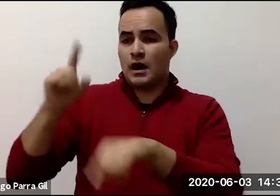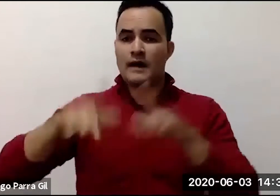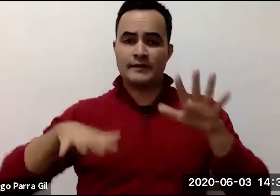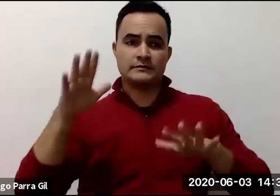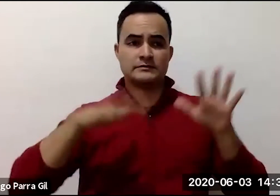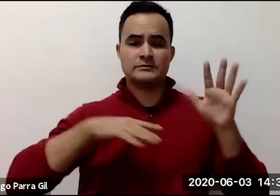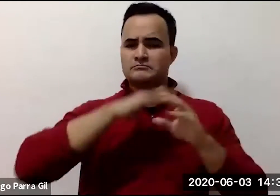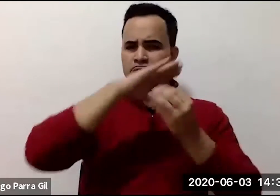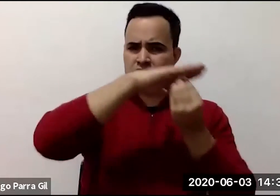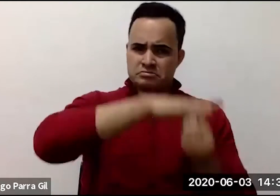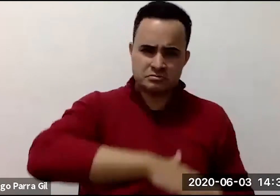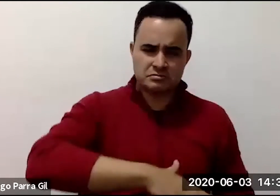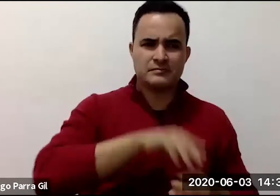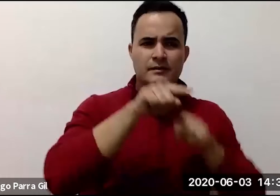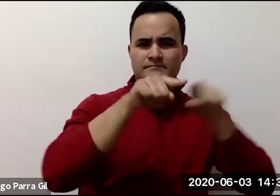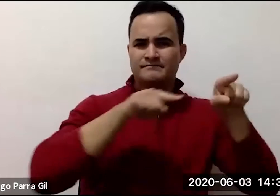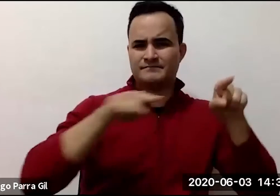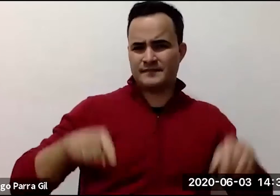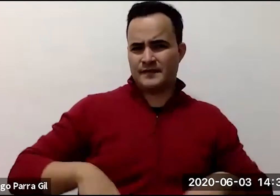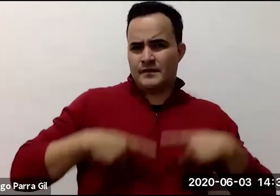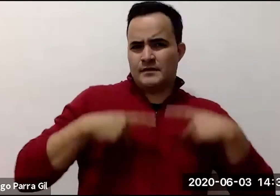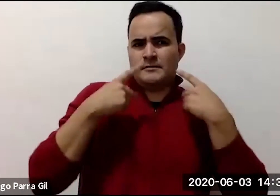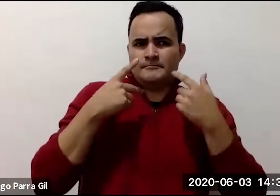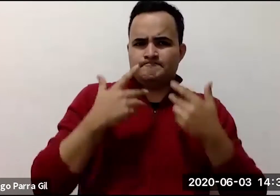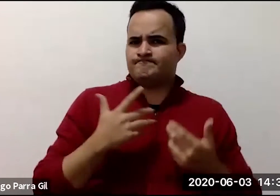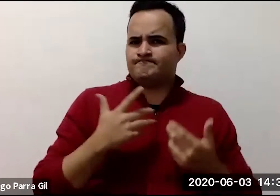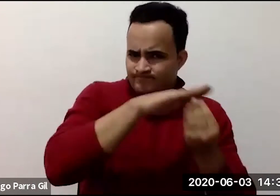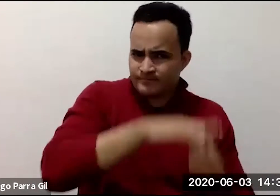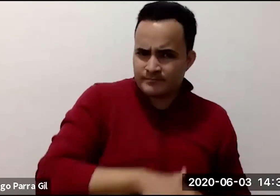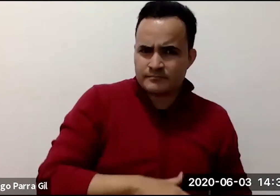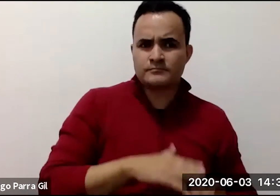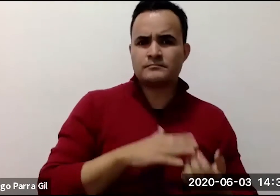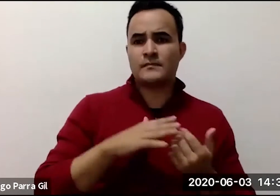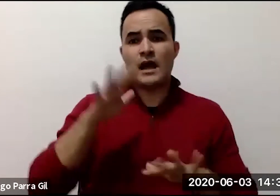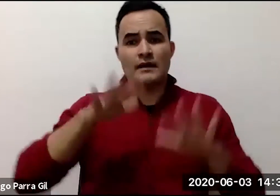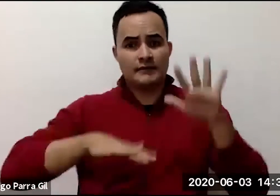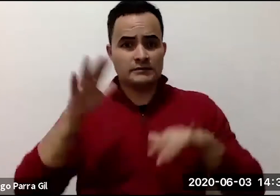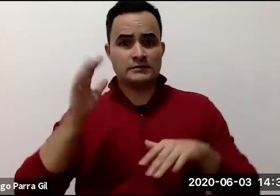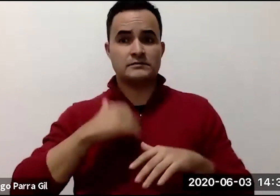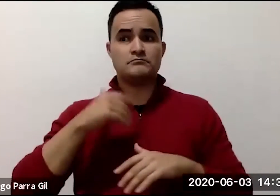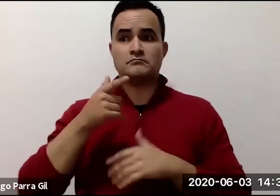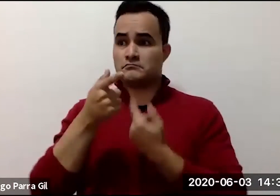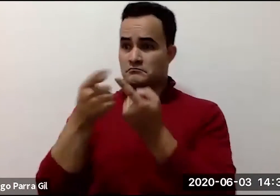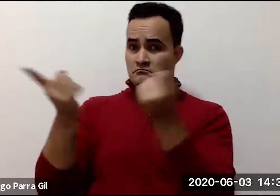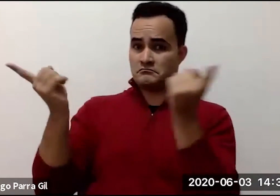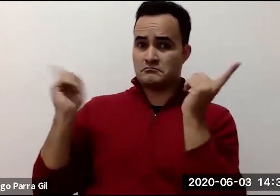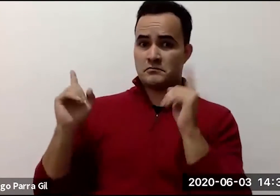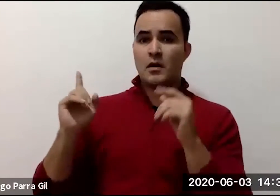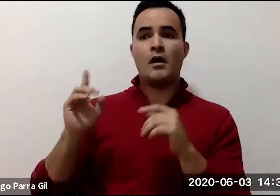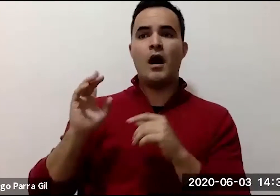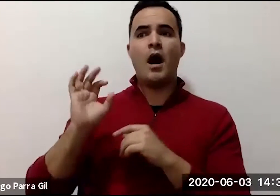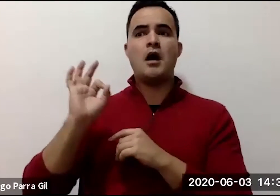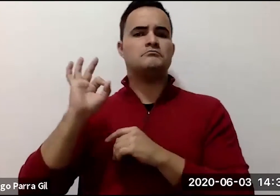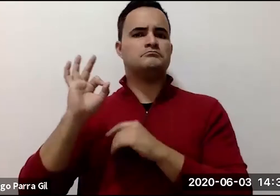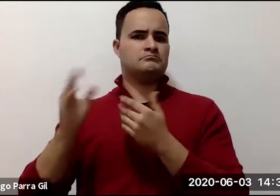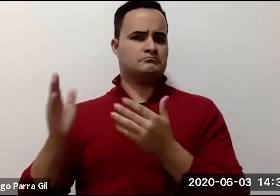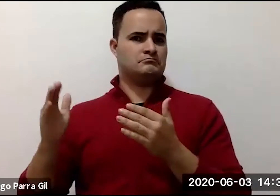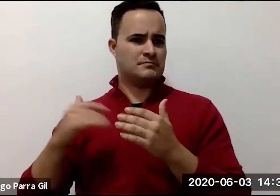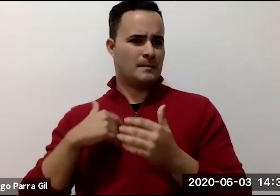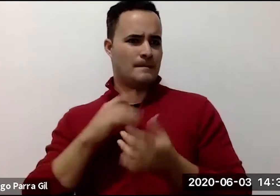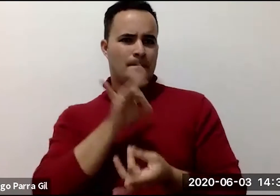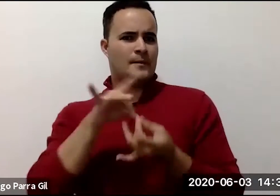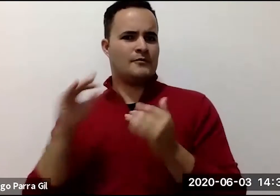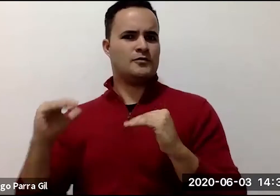más los privilegios que tienen unas clases globales, unas organizaciones transnacionales, pero también